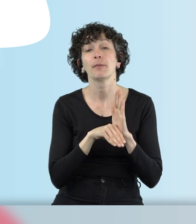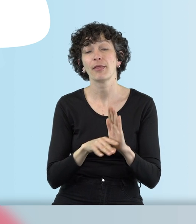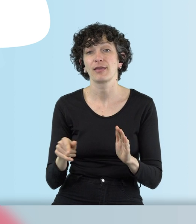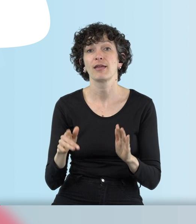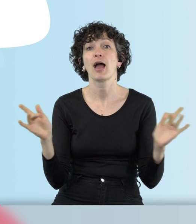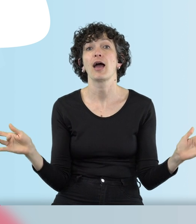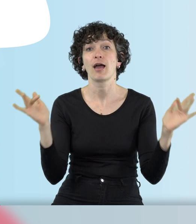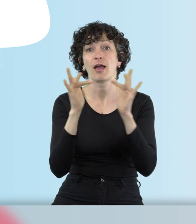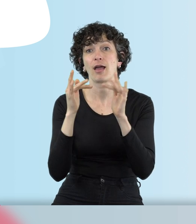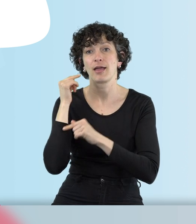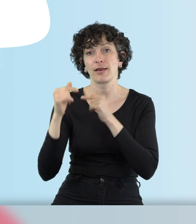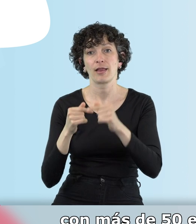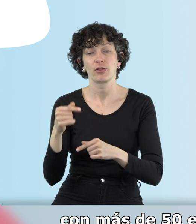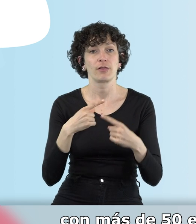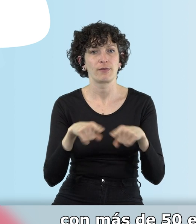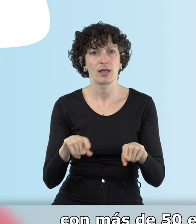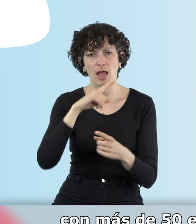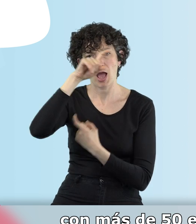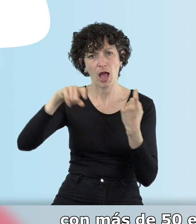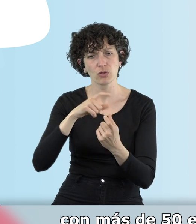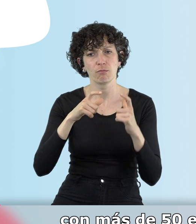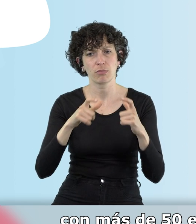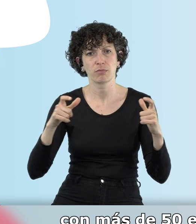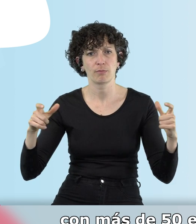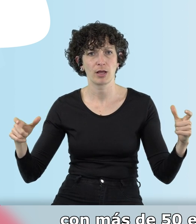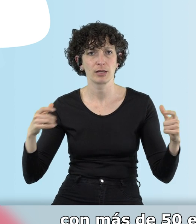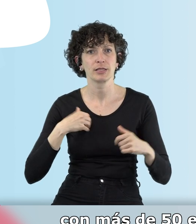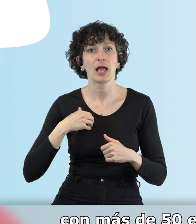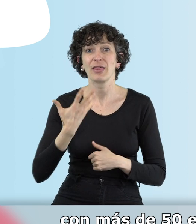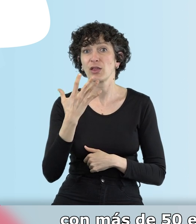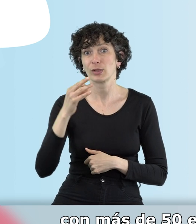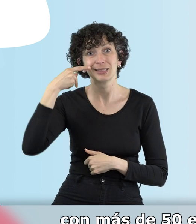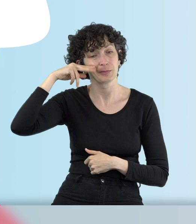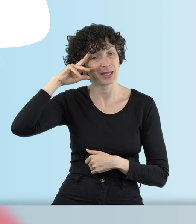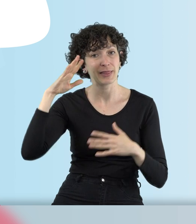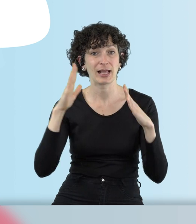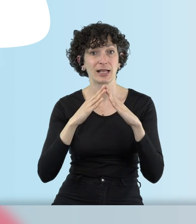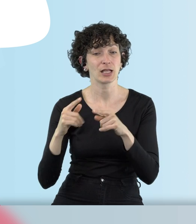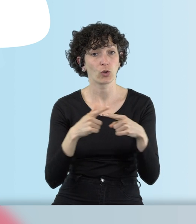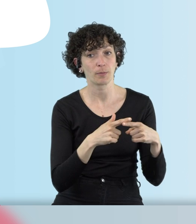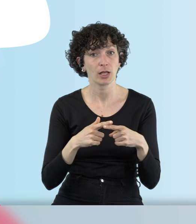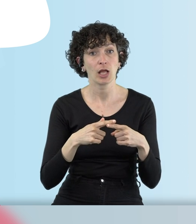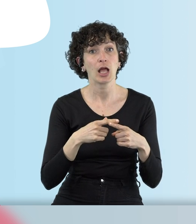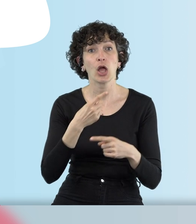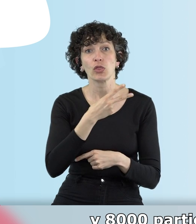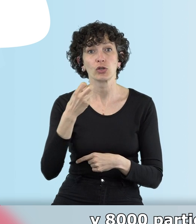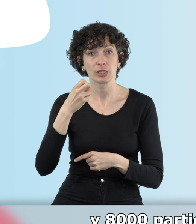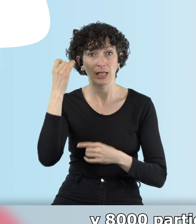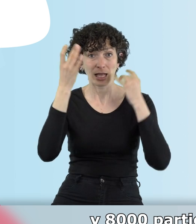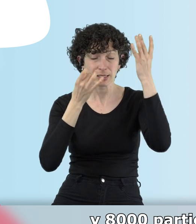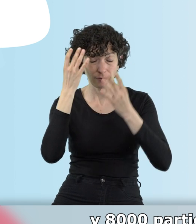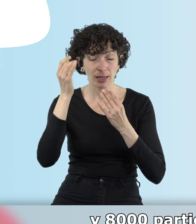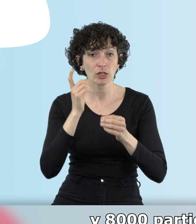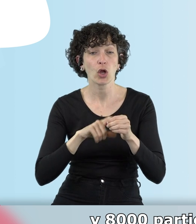intergeneracional, que sigue creciendo cada año con más de 50 experiencias de alojamiento compartido, más de 200 actividades y